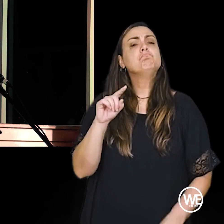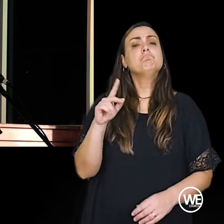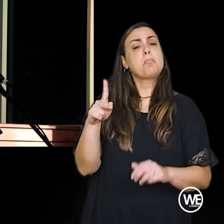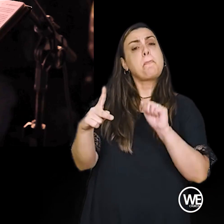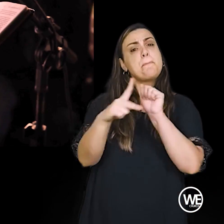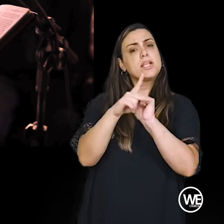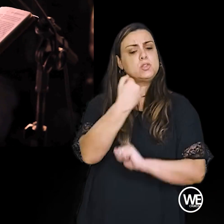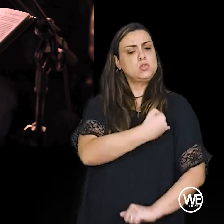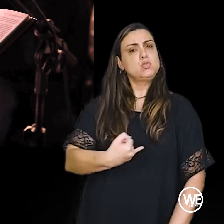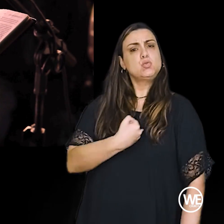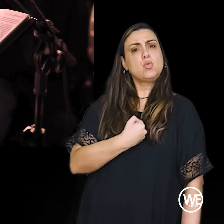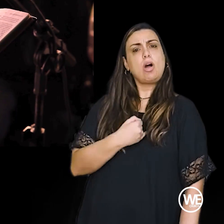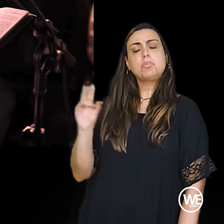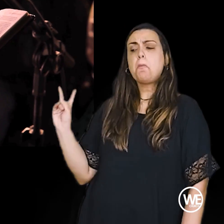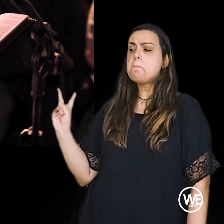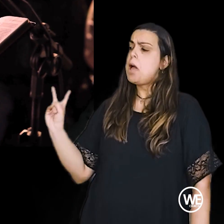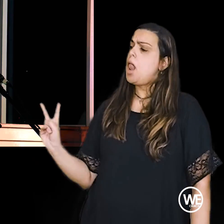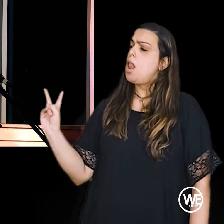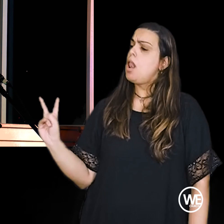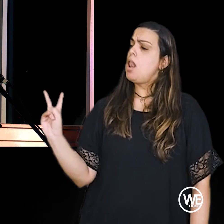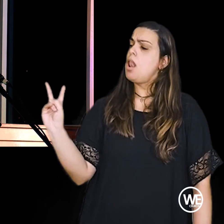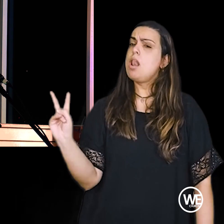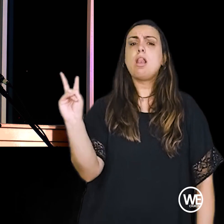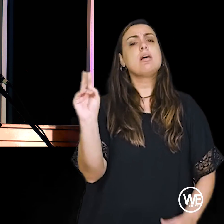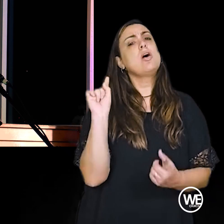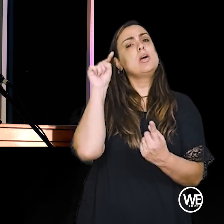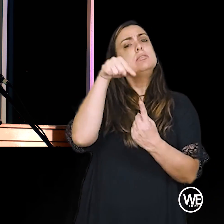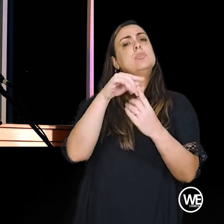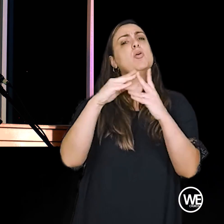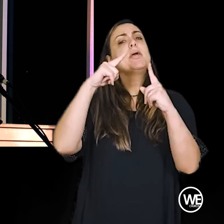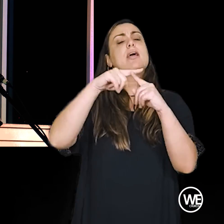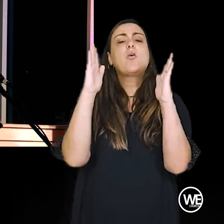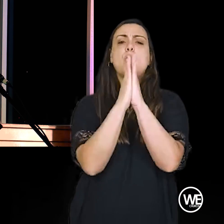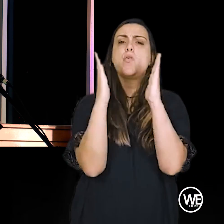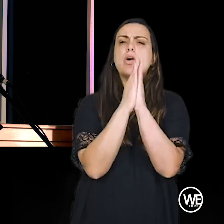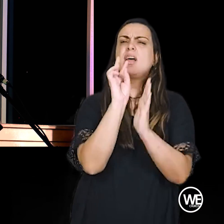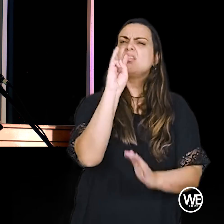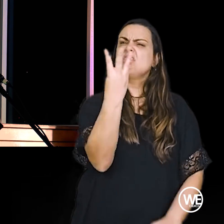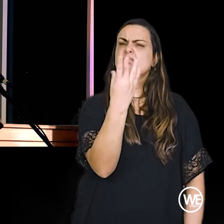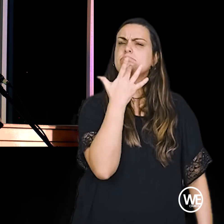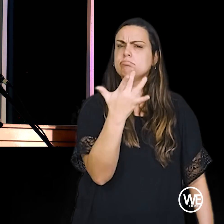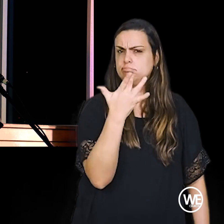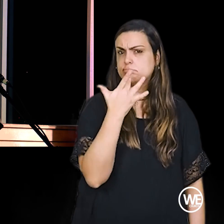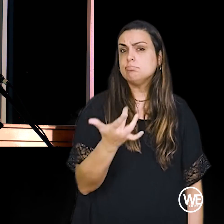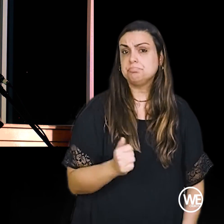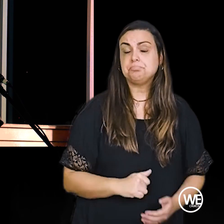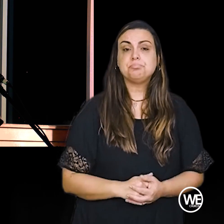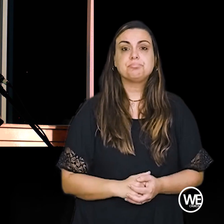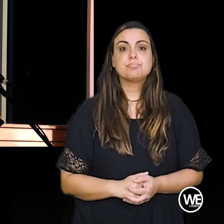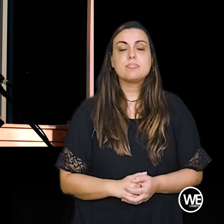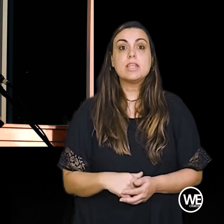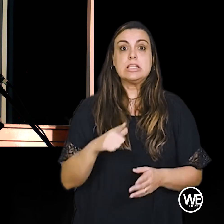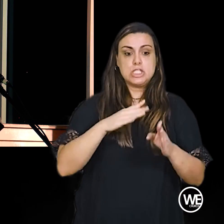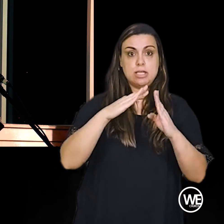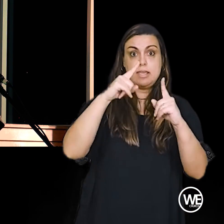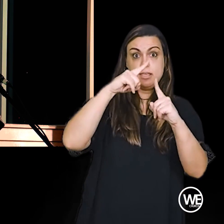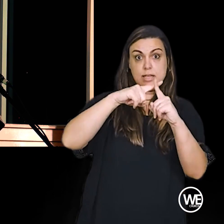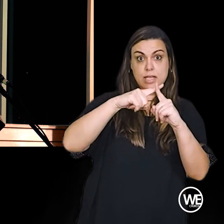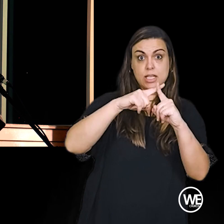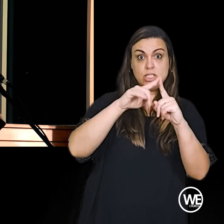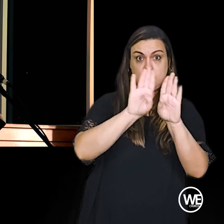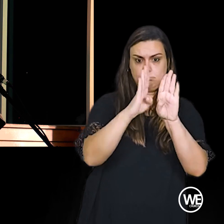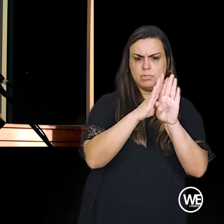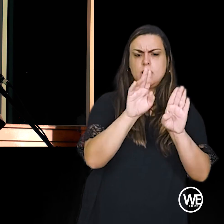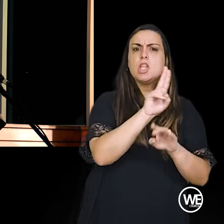João estavam subindo ao templo para orar, às 3 horas da tarde. Estava sendo levado para a porta do templo